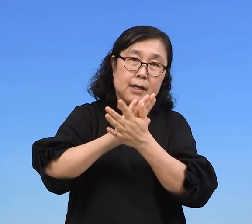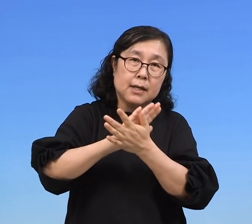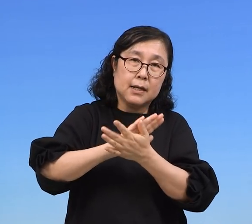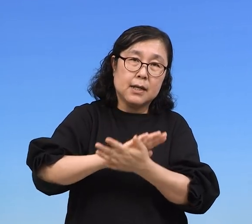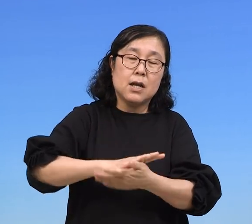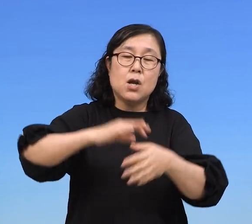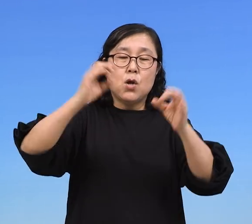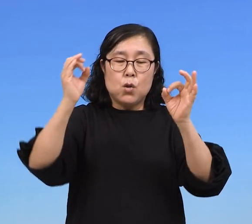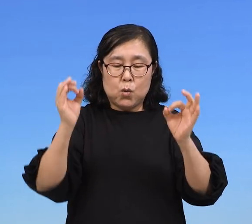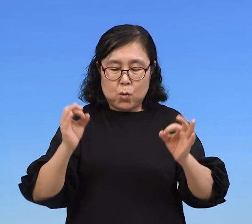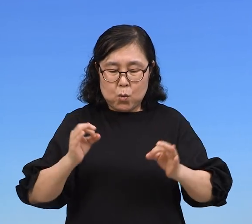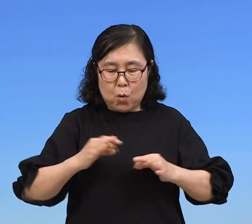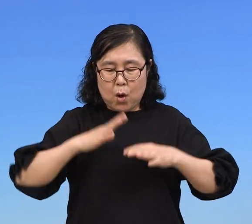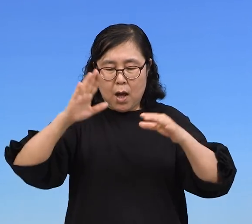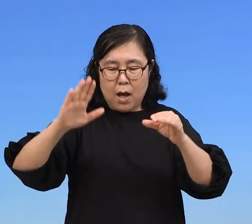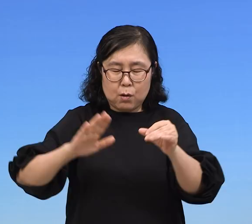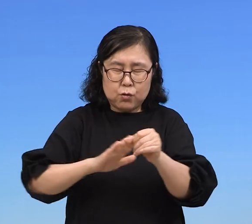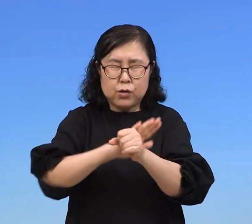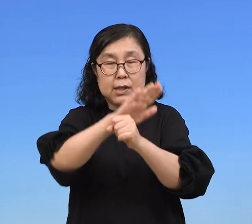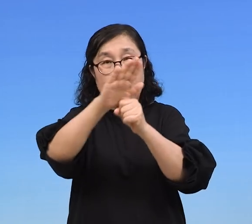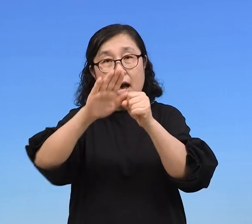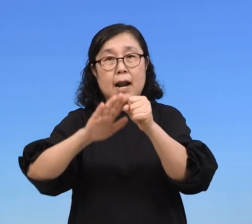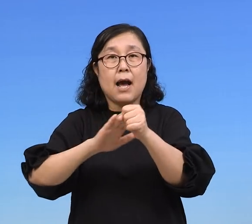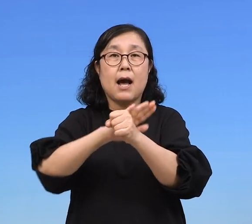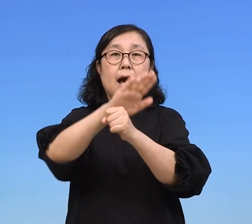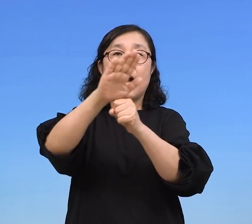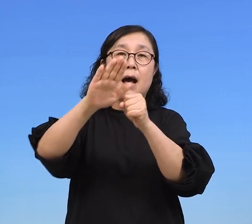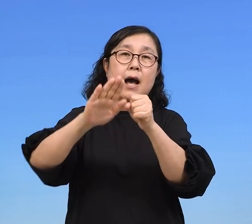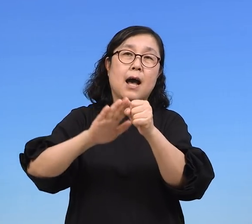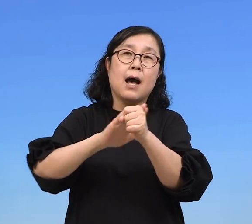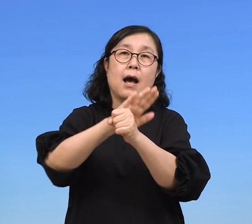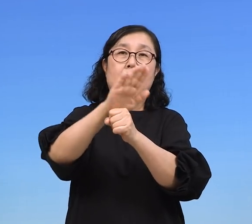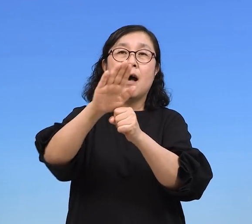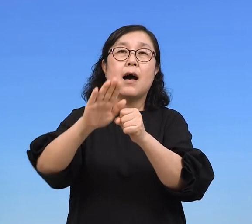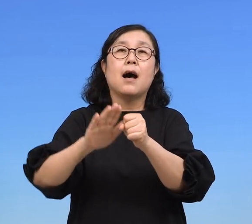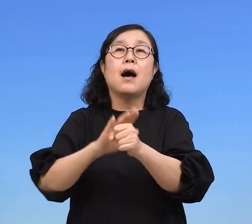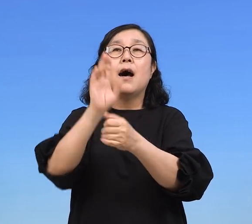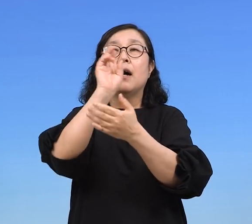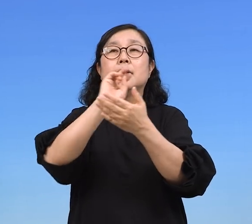그 십자가 주님의 사랑, 놀라운 사랑